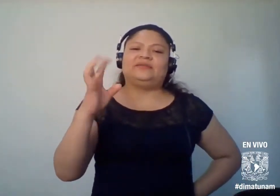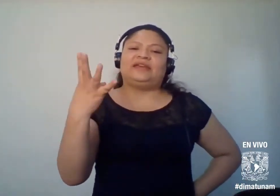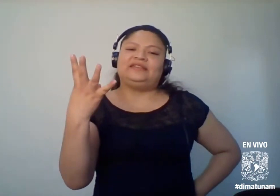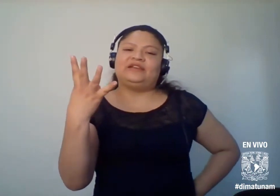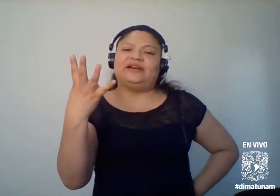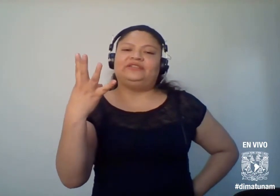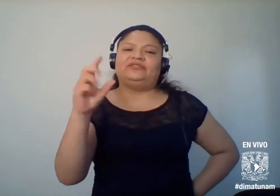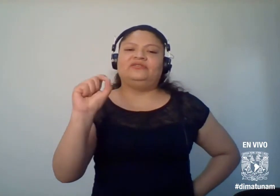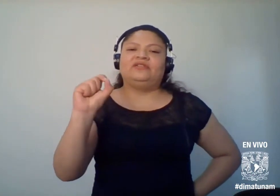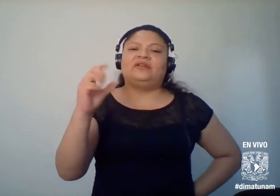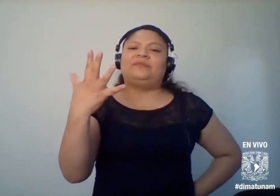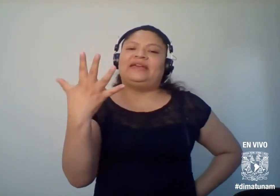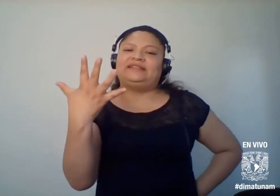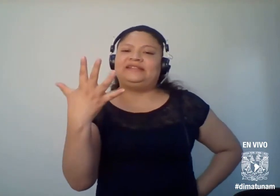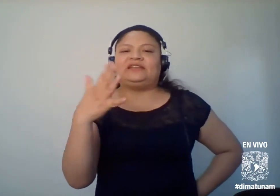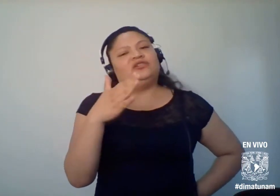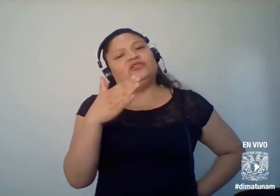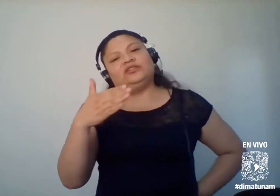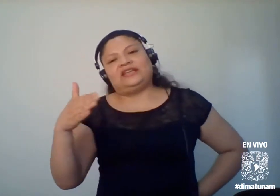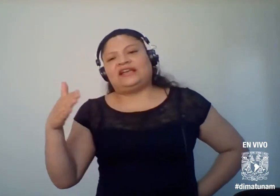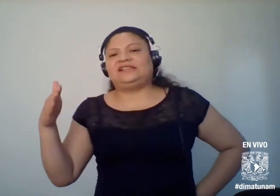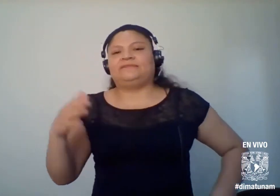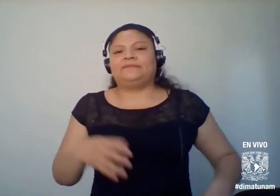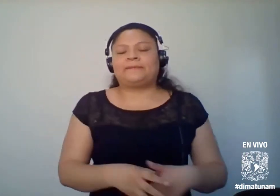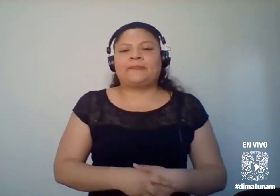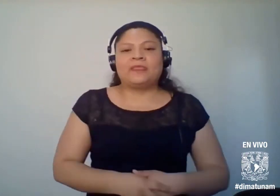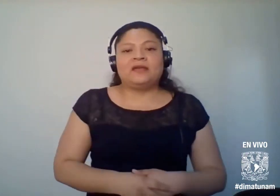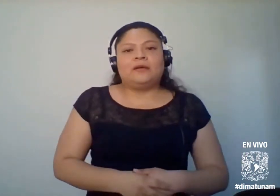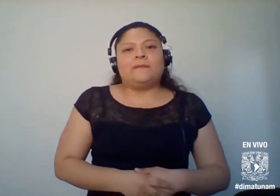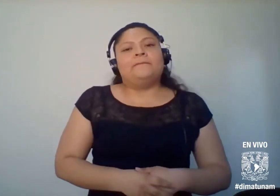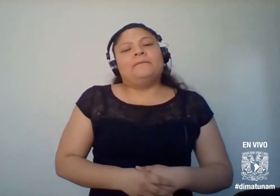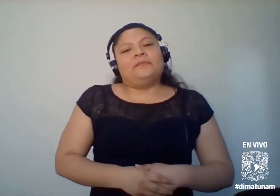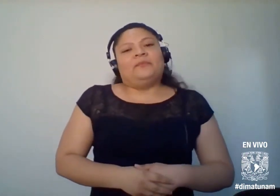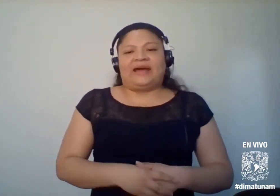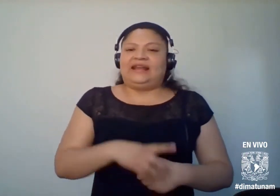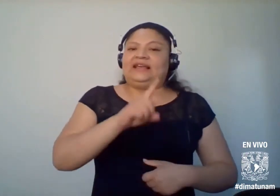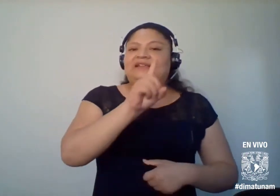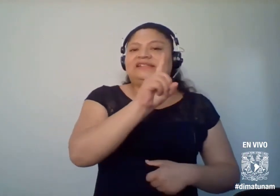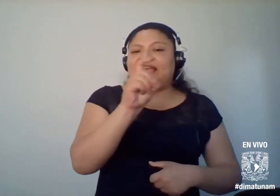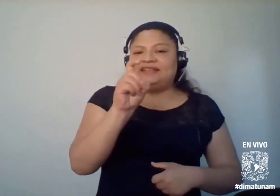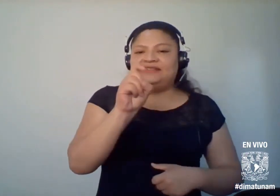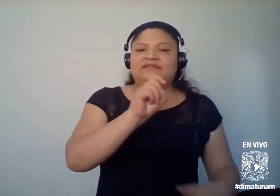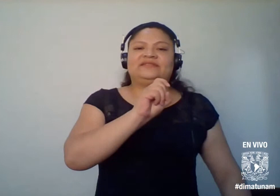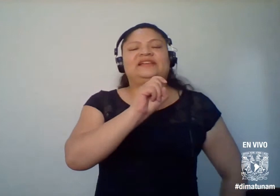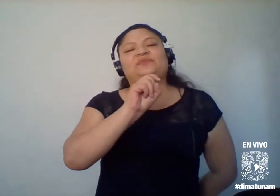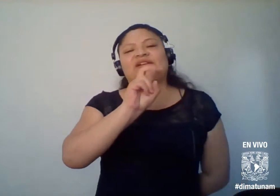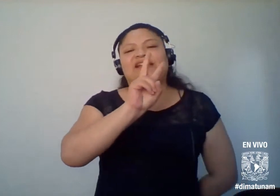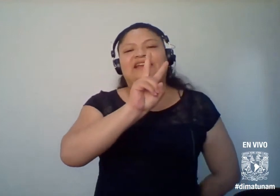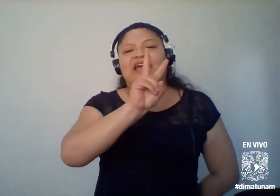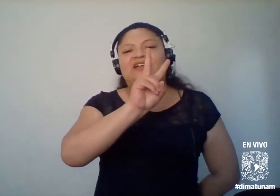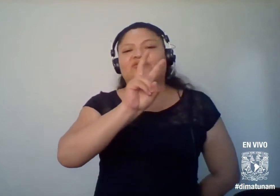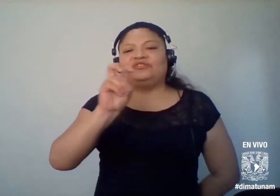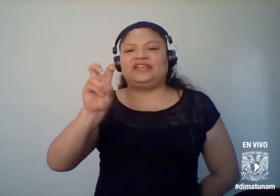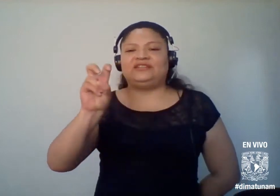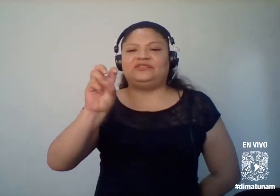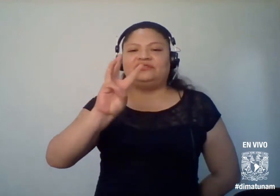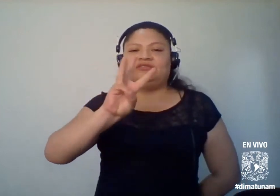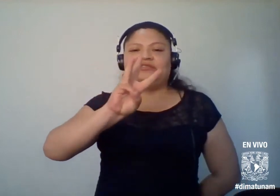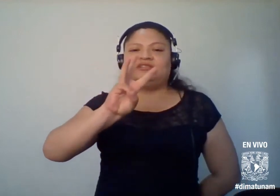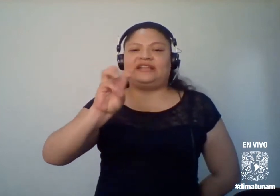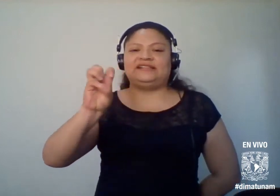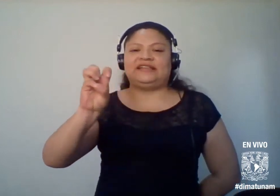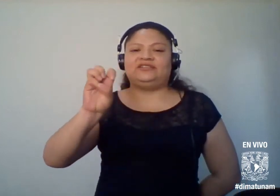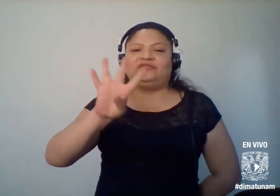23, 24, 25 y así. Para 100, después seguiría